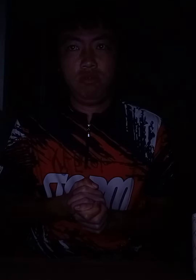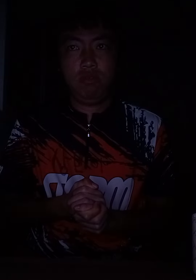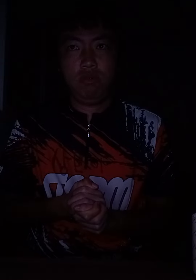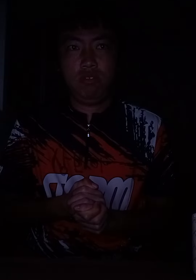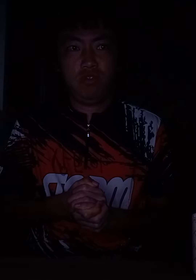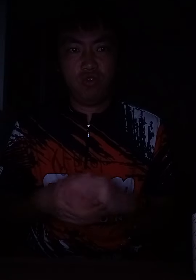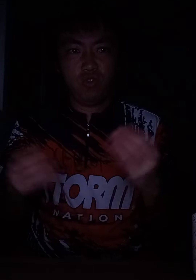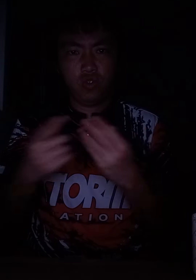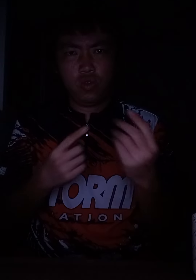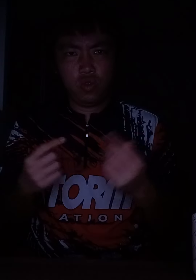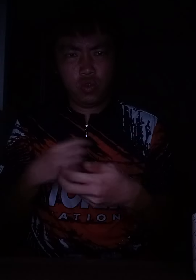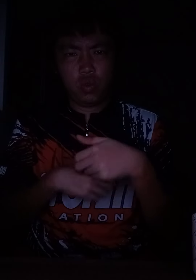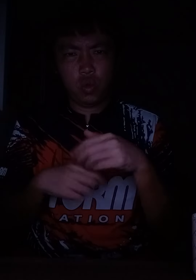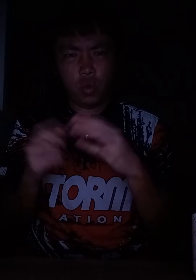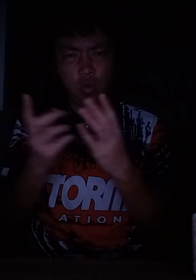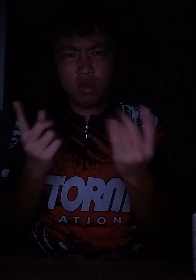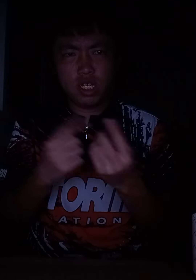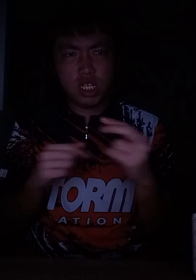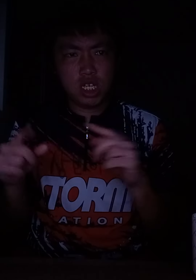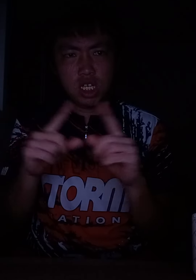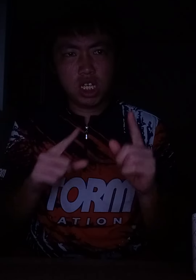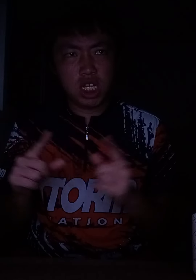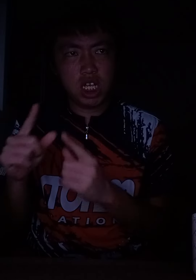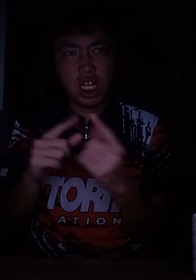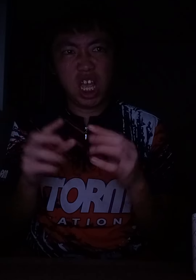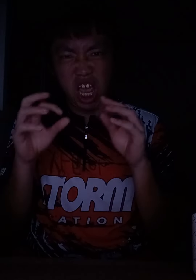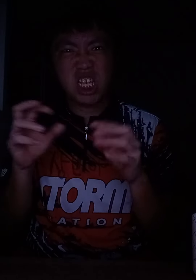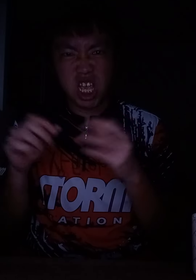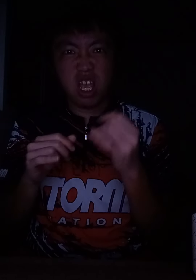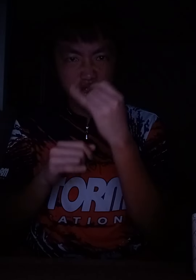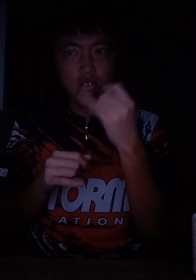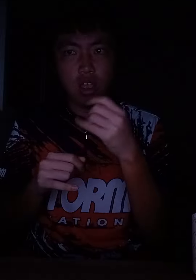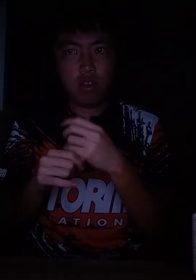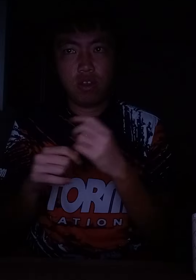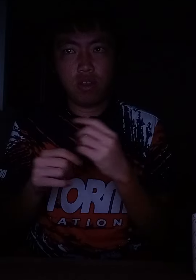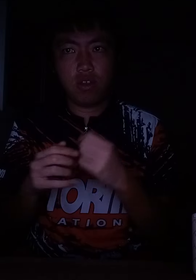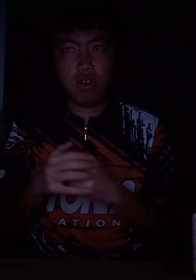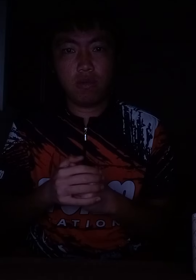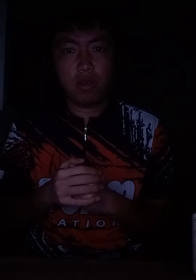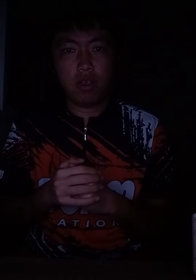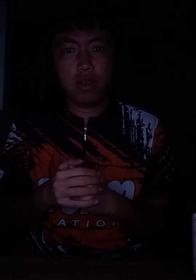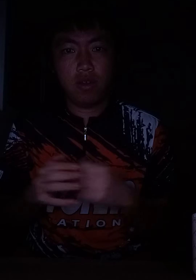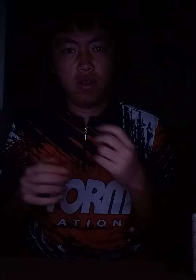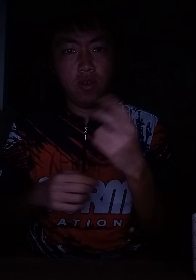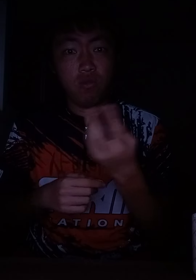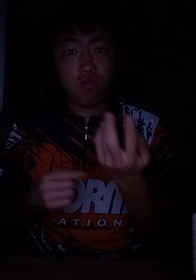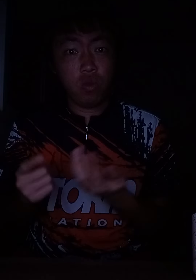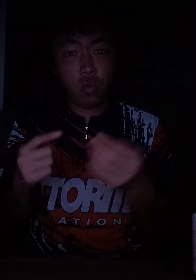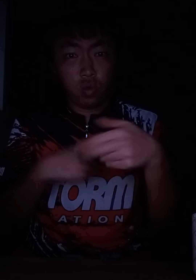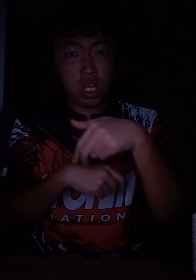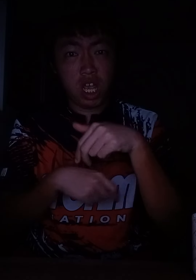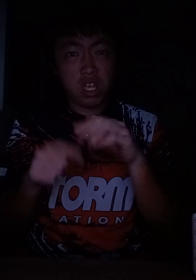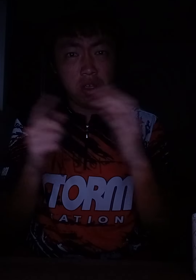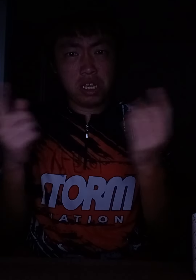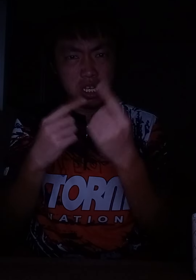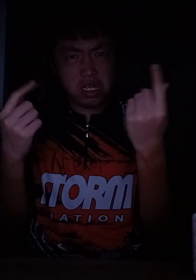우리가 어떤 꼴불견인 사람들이 참 가지가지한다 이런 말 하잖아요, 박성배 변호사님. 전동차 안에서 한 중년